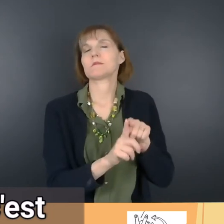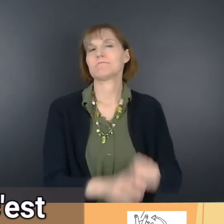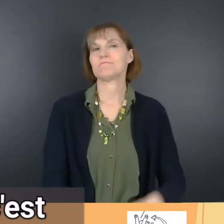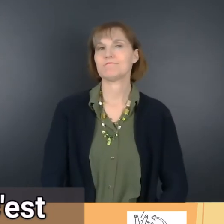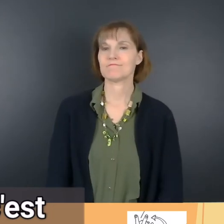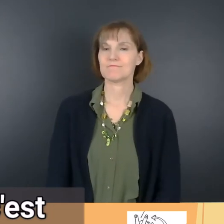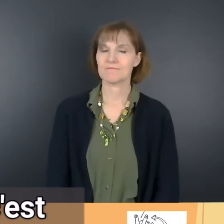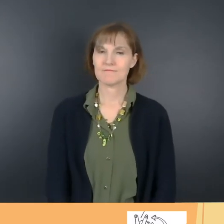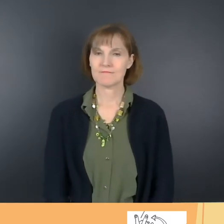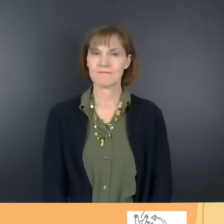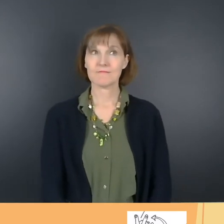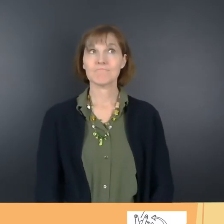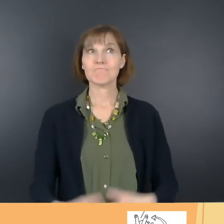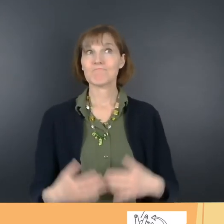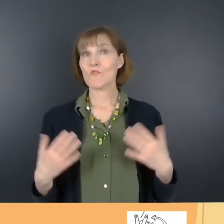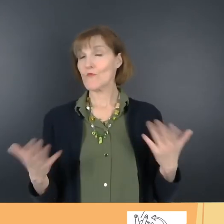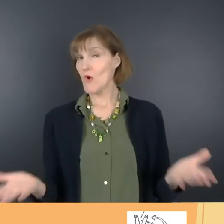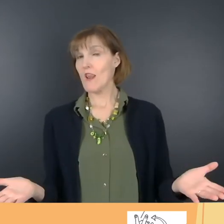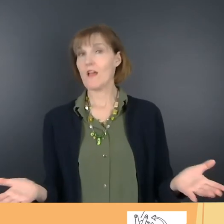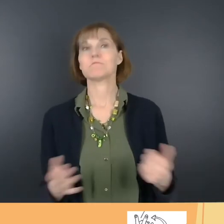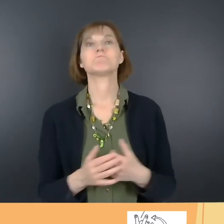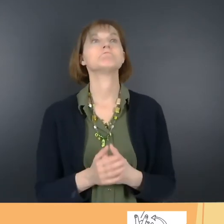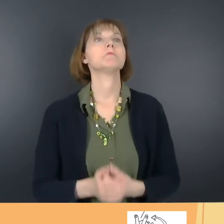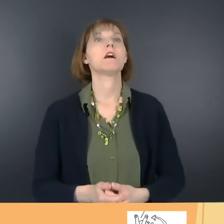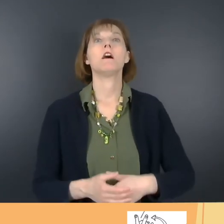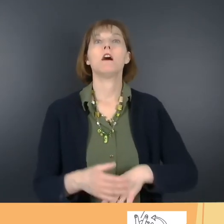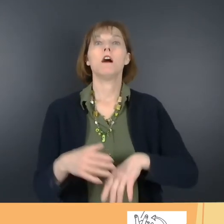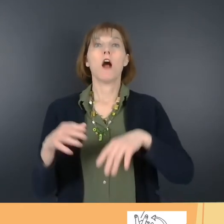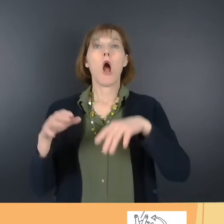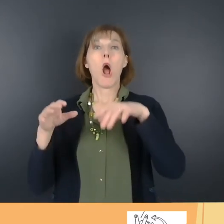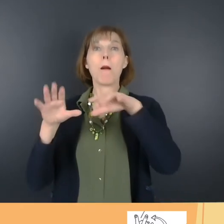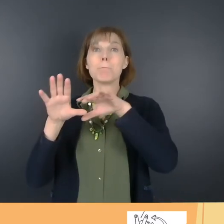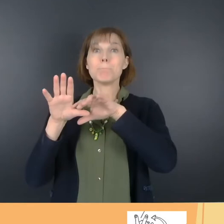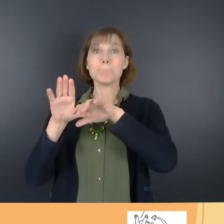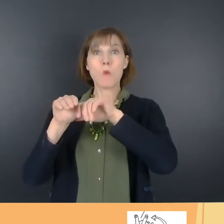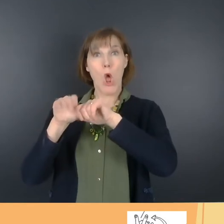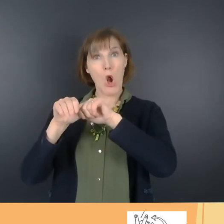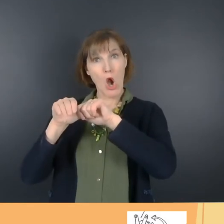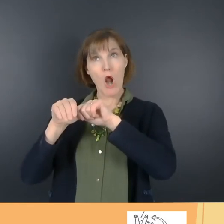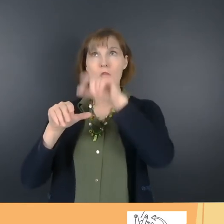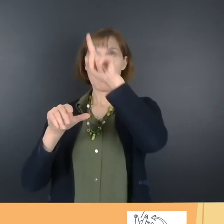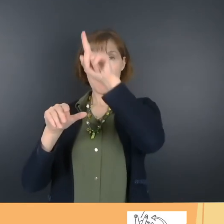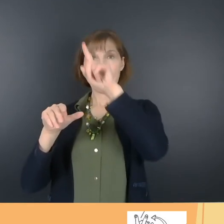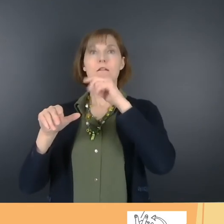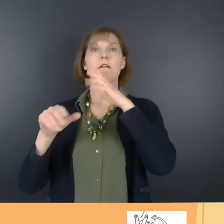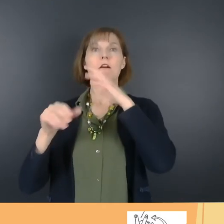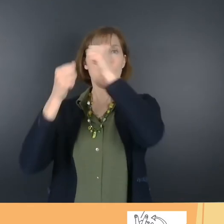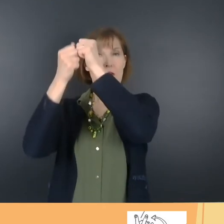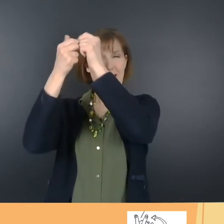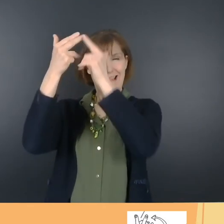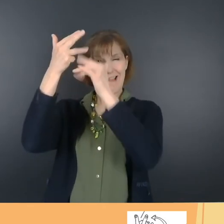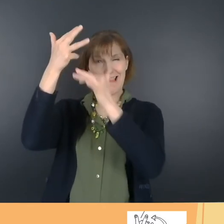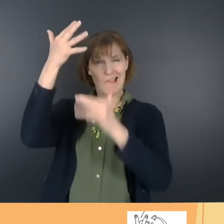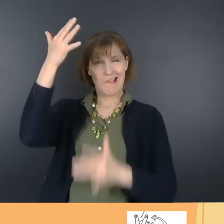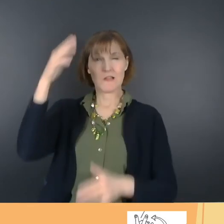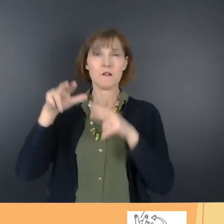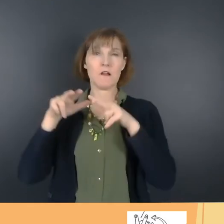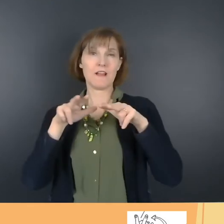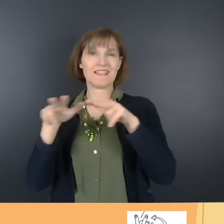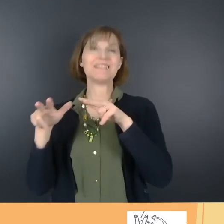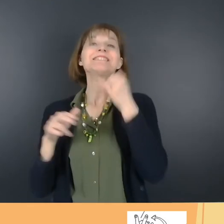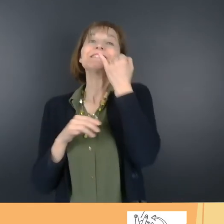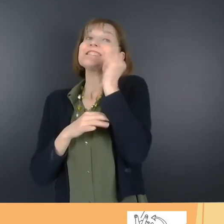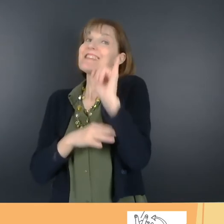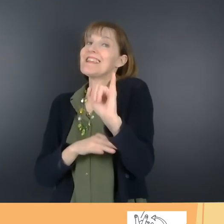C'est quelqu'un que je connais aussi. Voilà. Que vous dire ? Il y a un blog. Un blog qui est